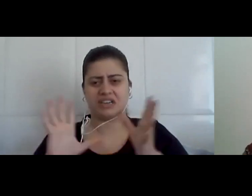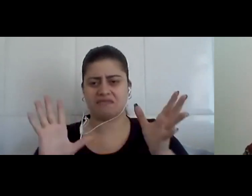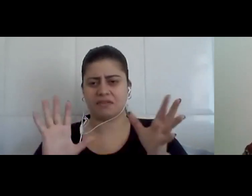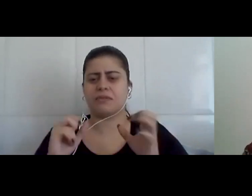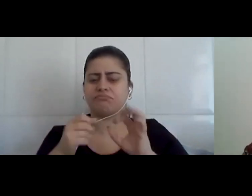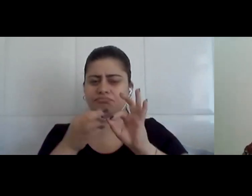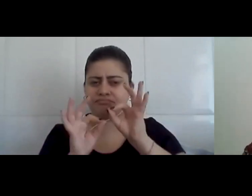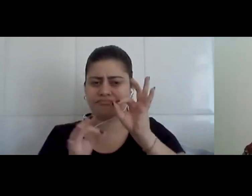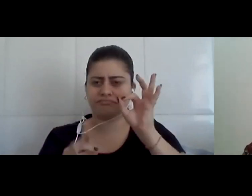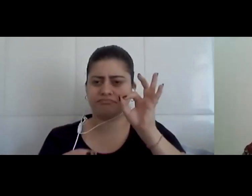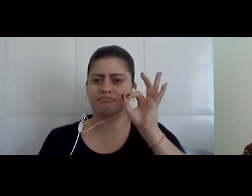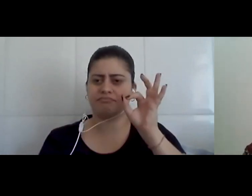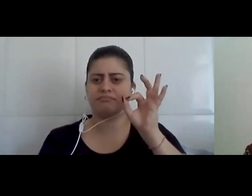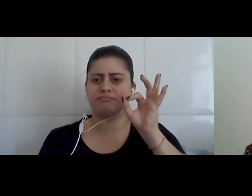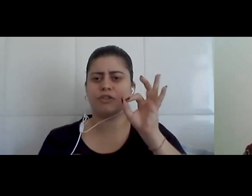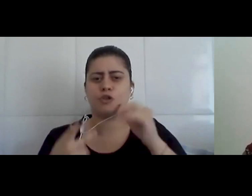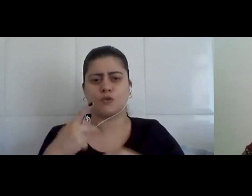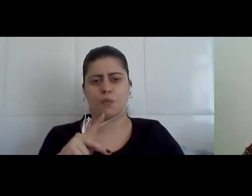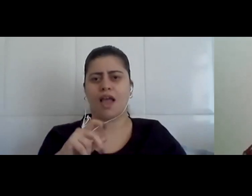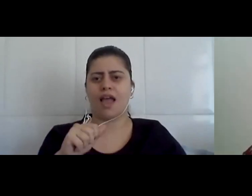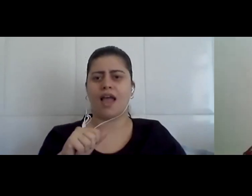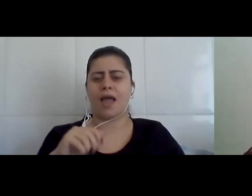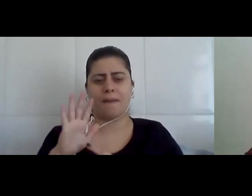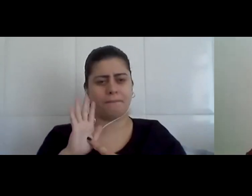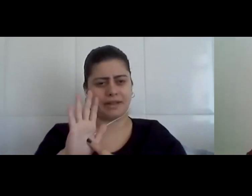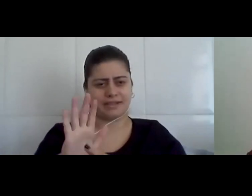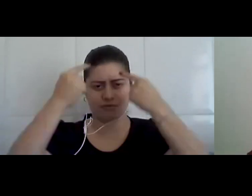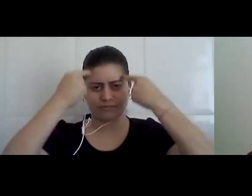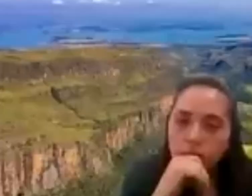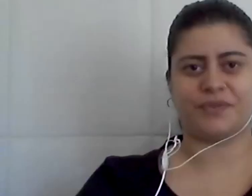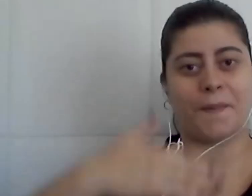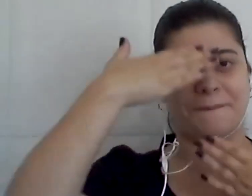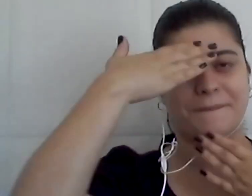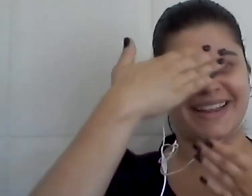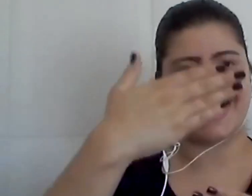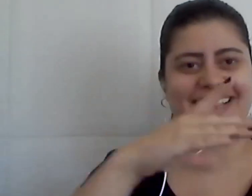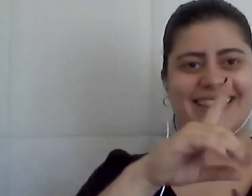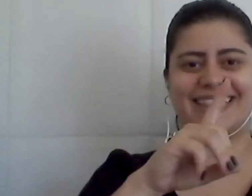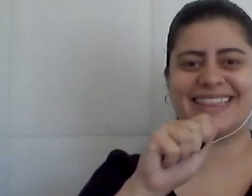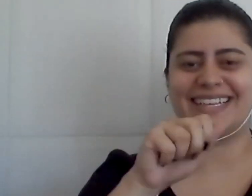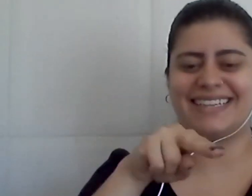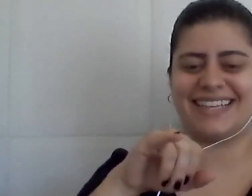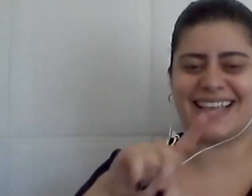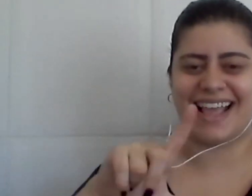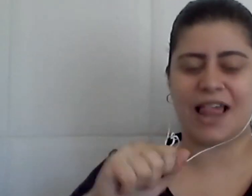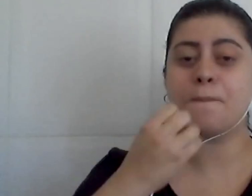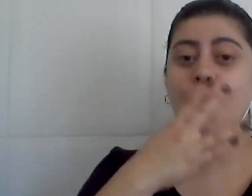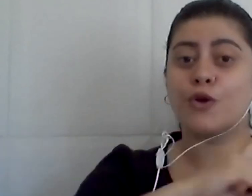estender aí sua autoapresentação. Bom, obrigada, Daniela. Bom dia a